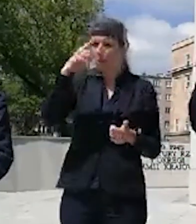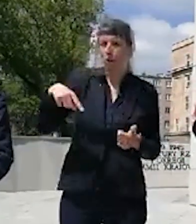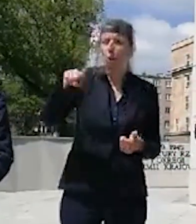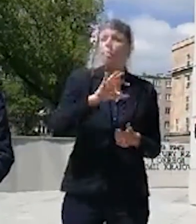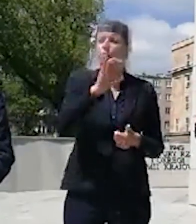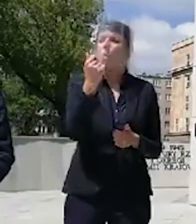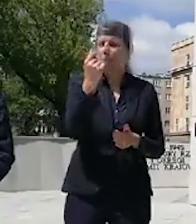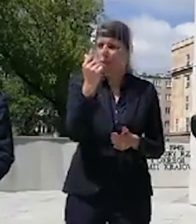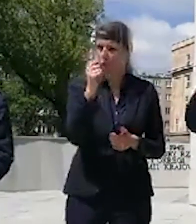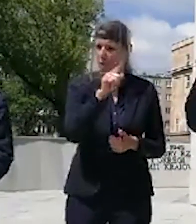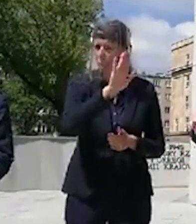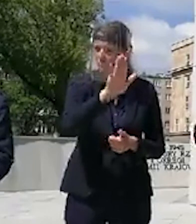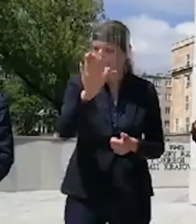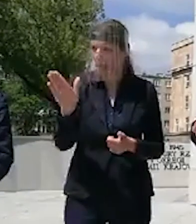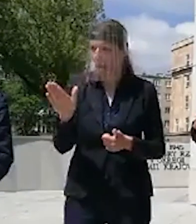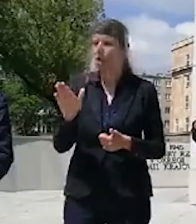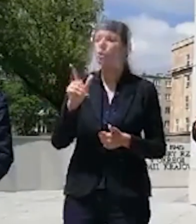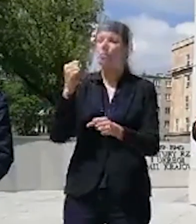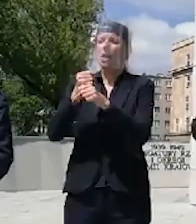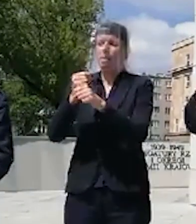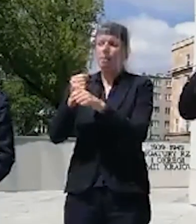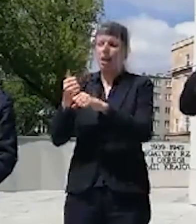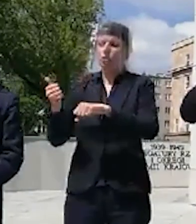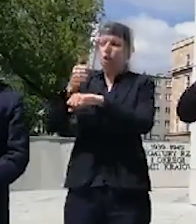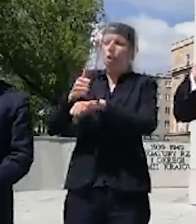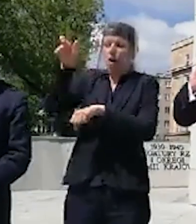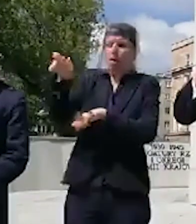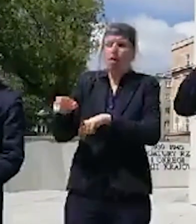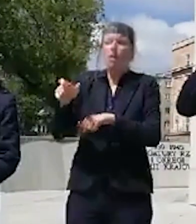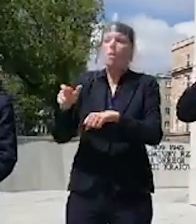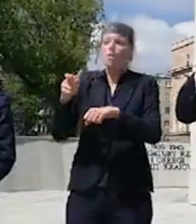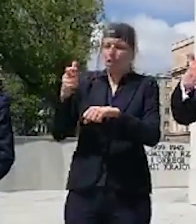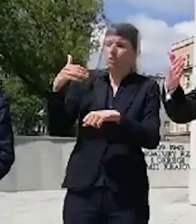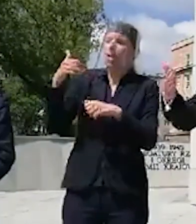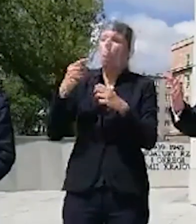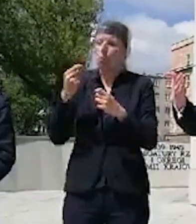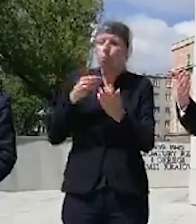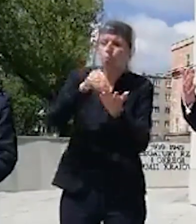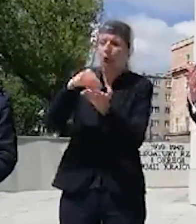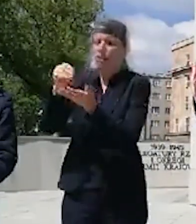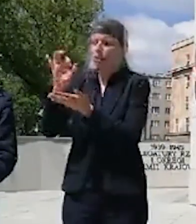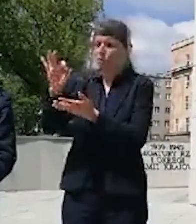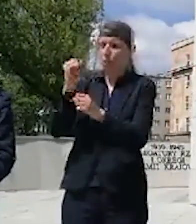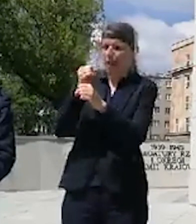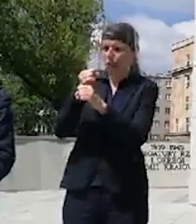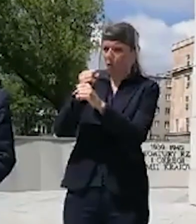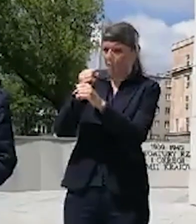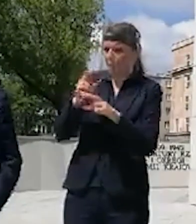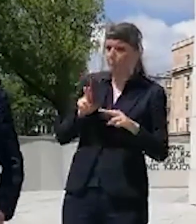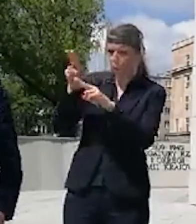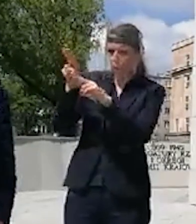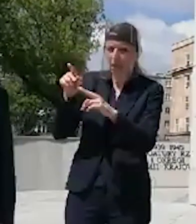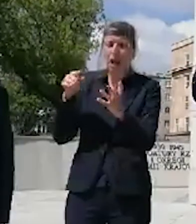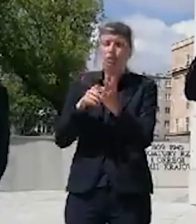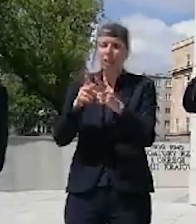co płacić pracownikom, regulować świadczenia i daniny i żeby przeszli przez tych najtrudniejszych kilka miesięcy. Bo przecież tak jak wczoraj mówiłem na